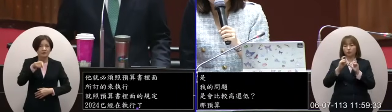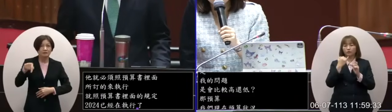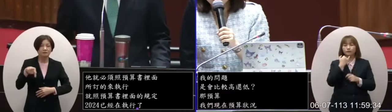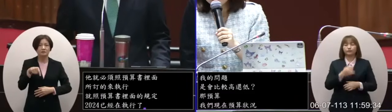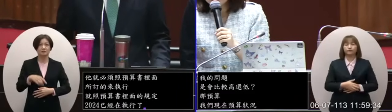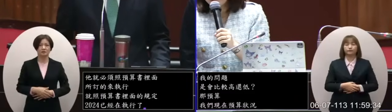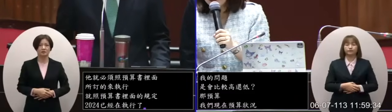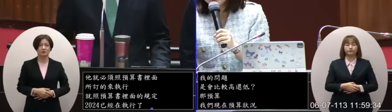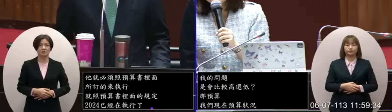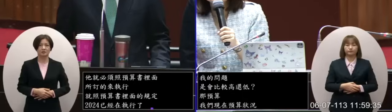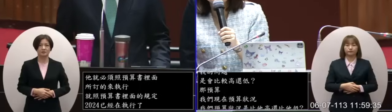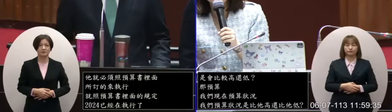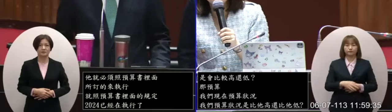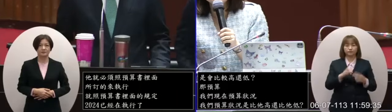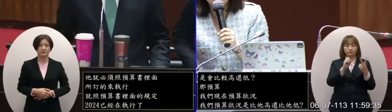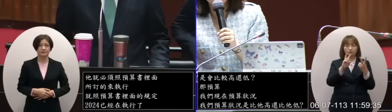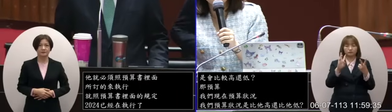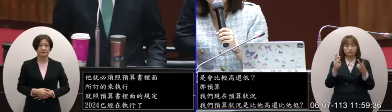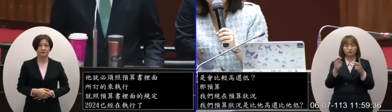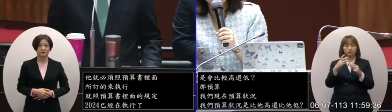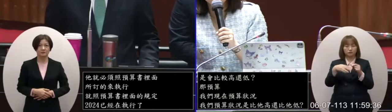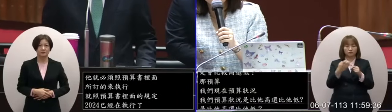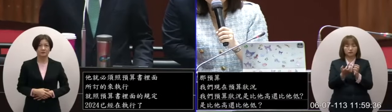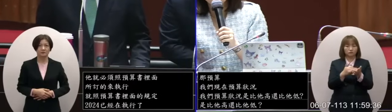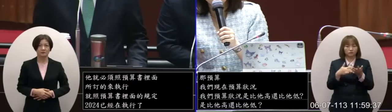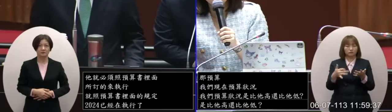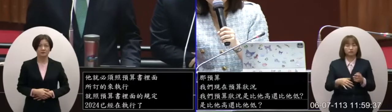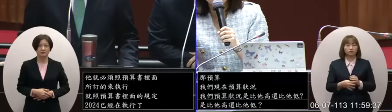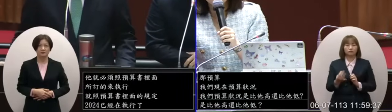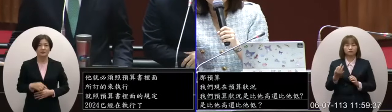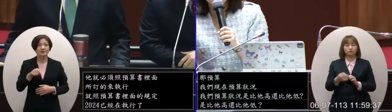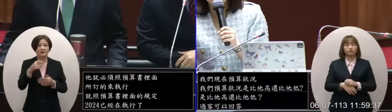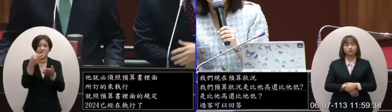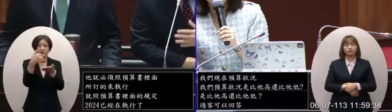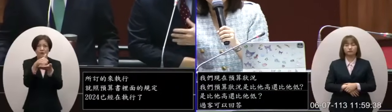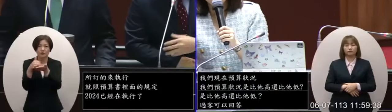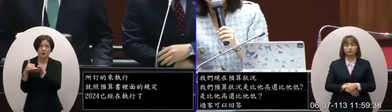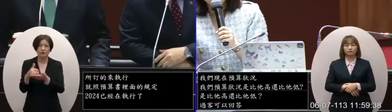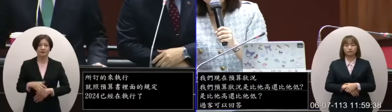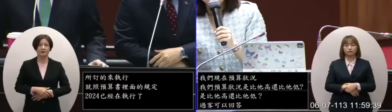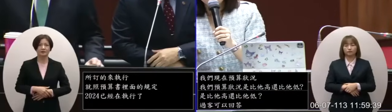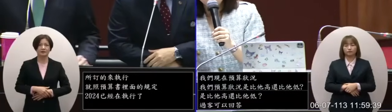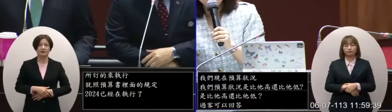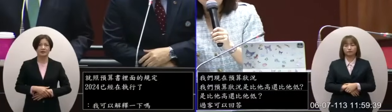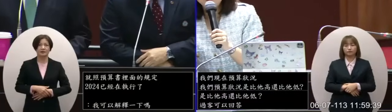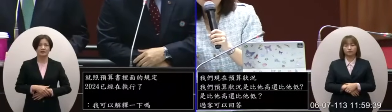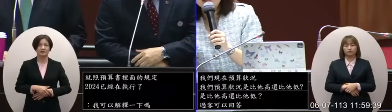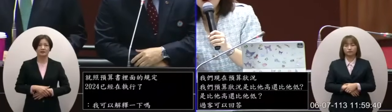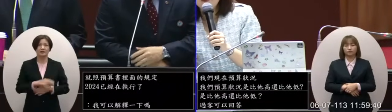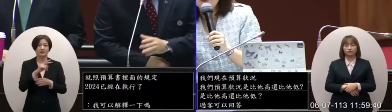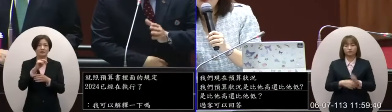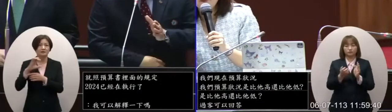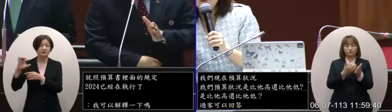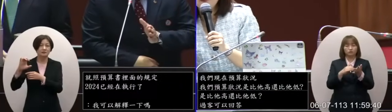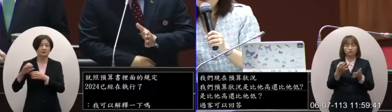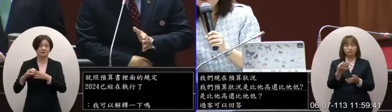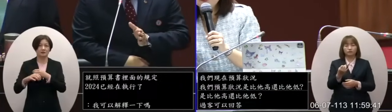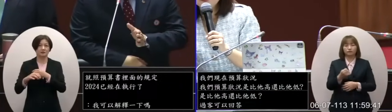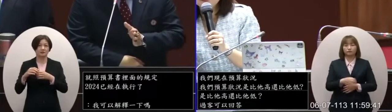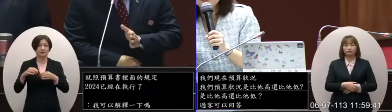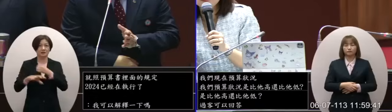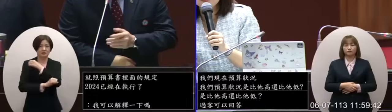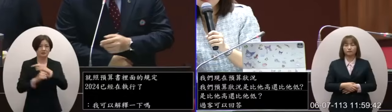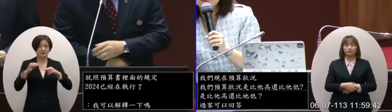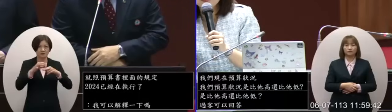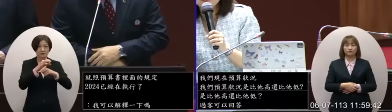个我们的诉讼， 你们2024编多少？ 2024因为是编在那个基金，我们是通传基金在编的。 编多少？ 那目